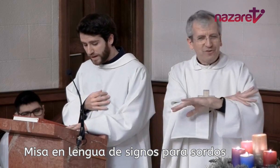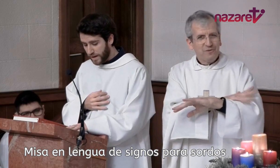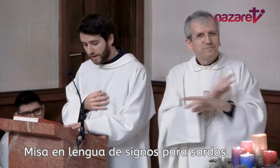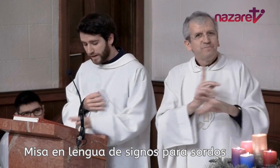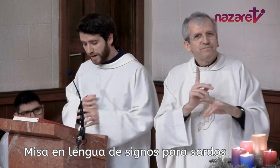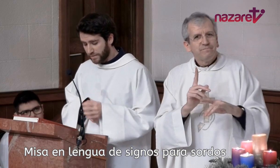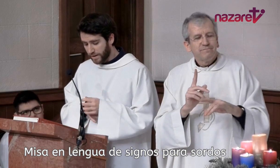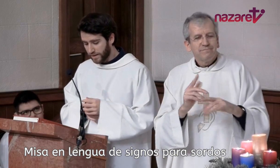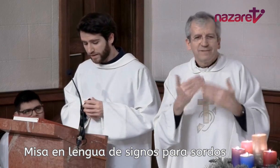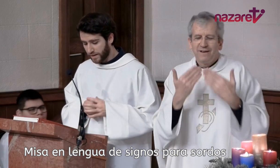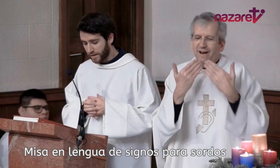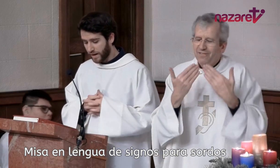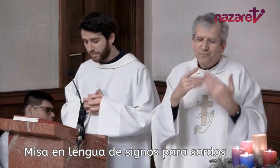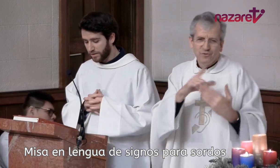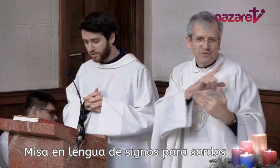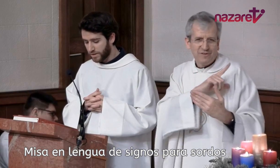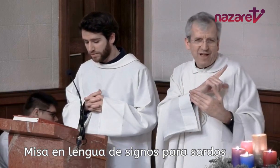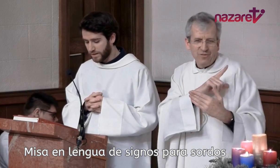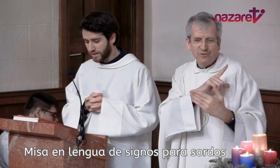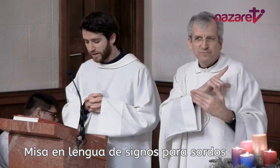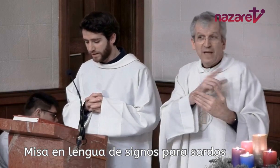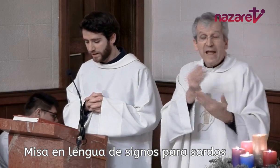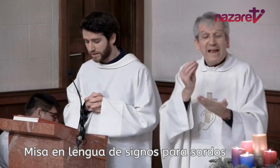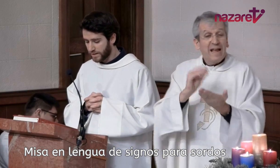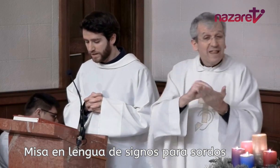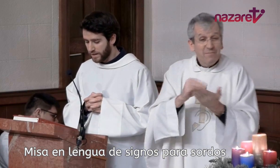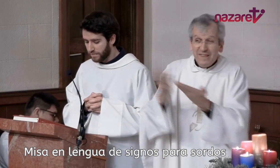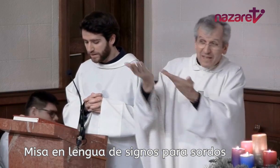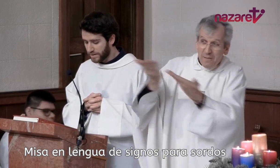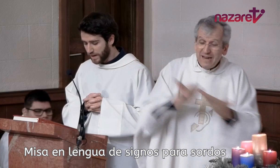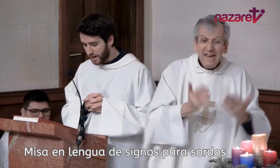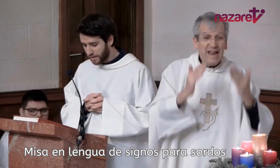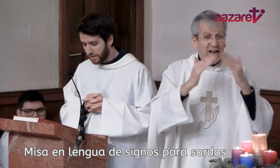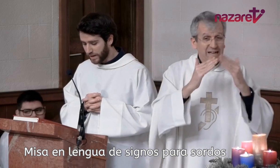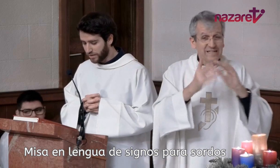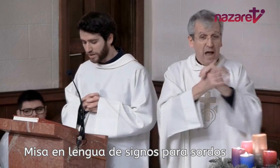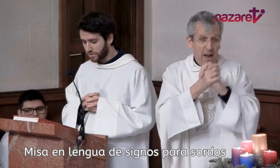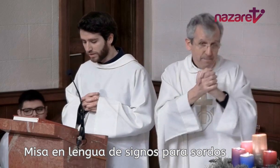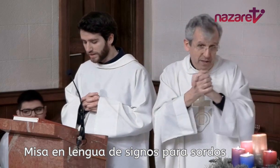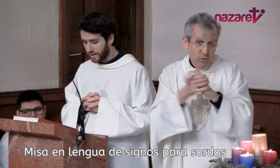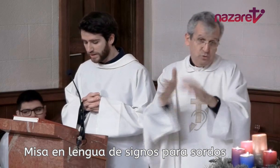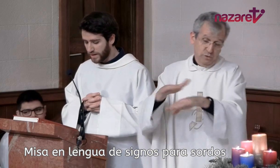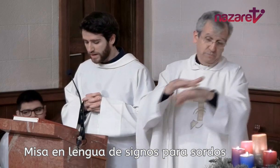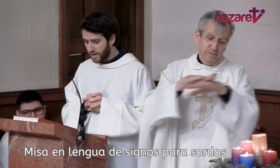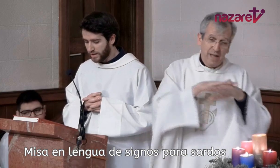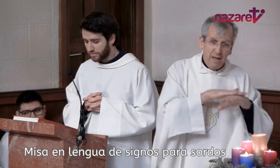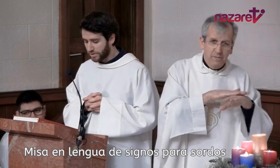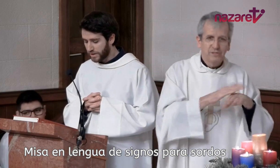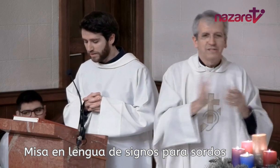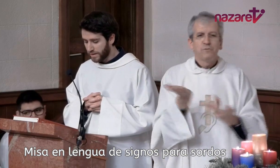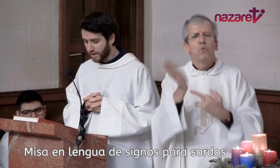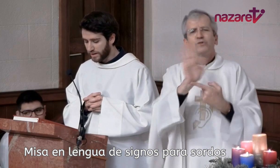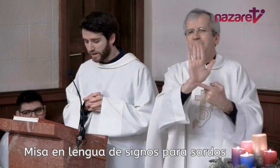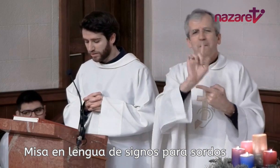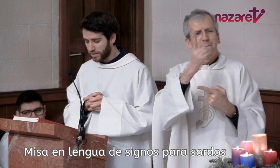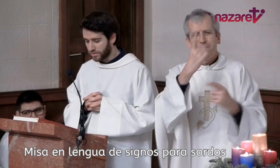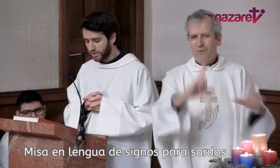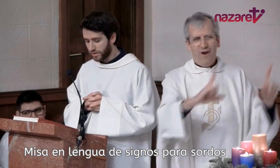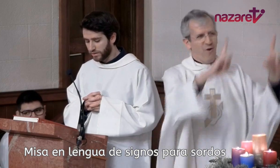Cada vez que amigos y visitantes eran invitados a su casa, les mostraba el retrato de su hijo